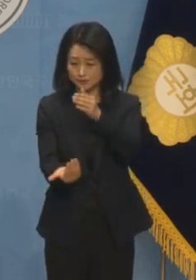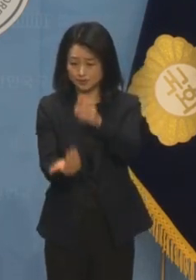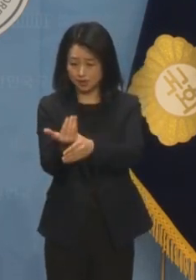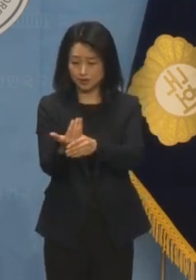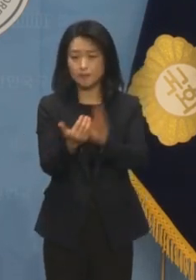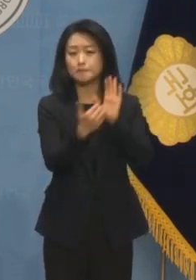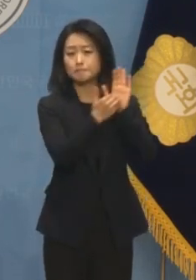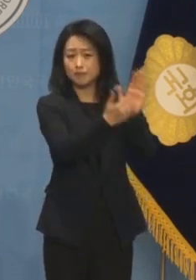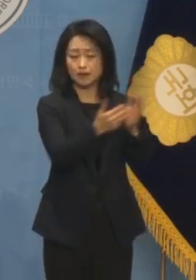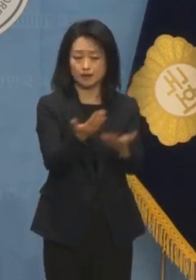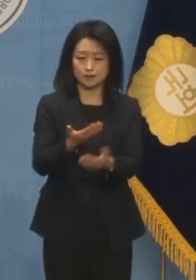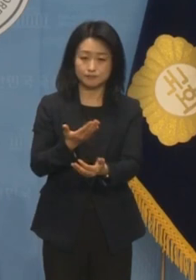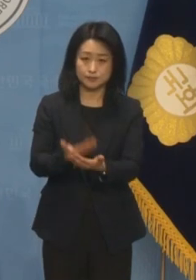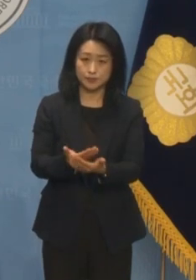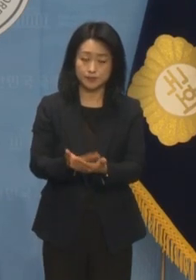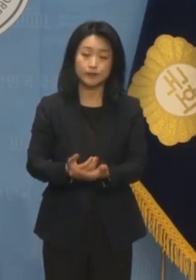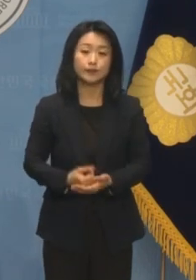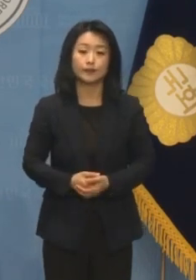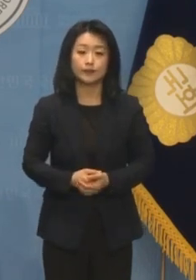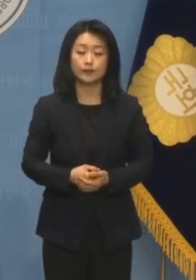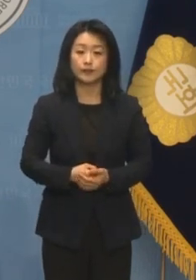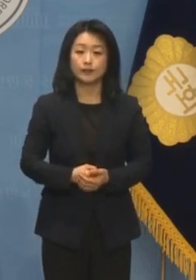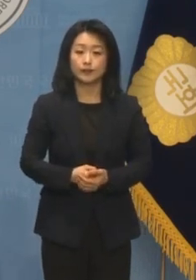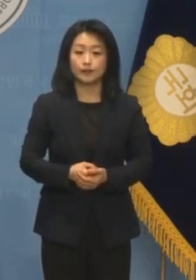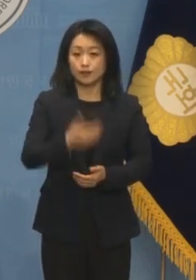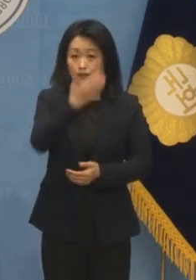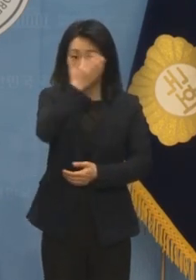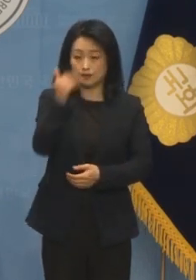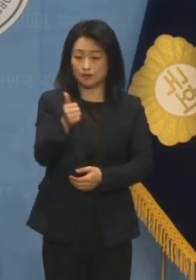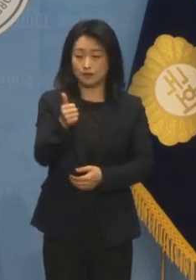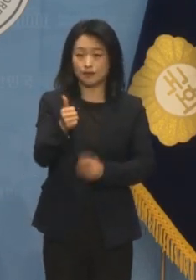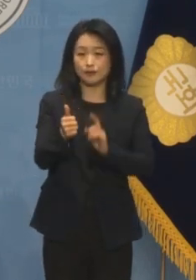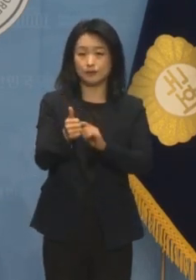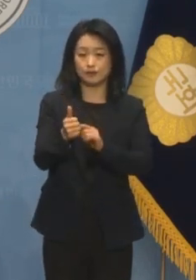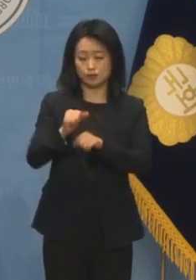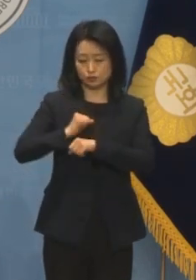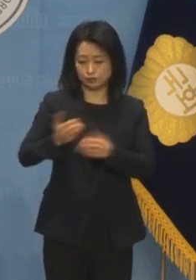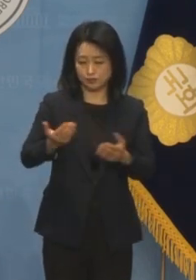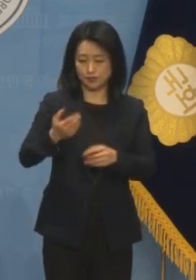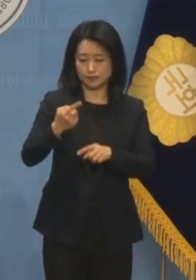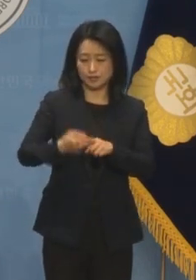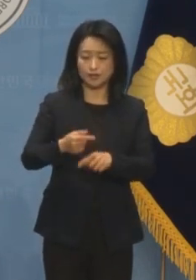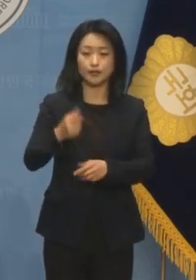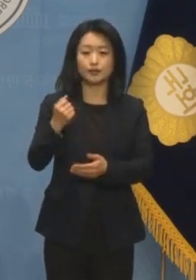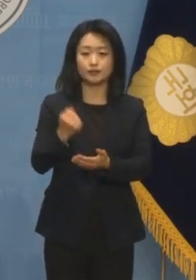막아야 합니다 또한의 방 의를